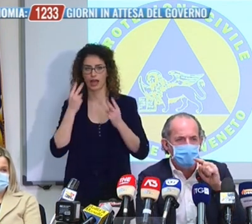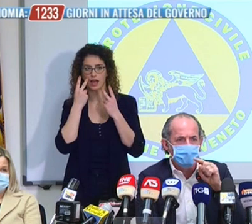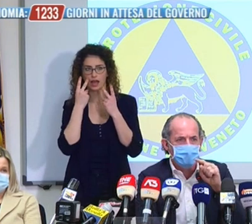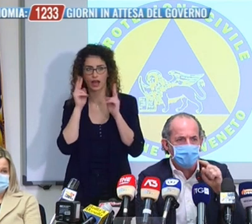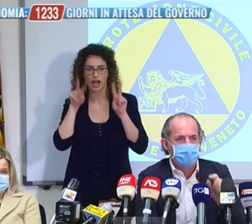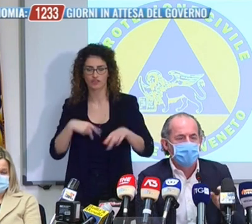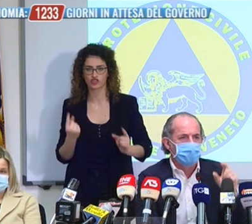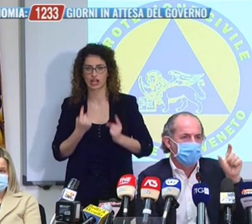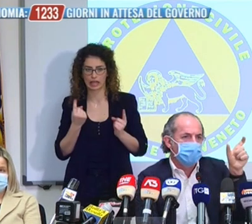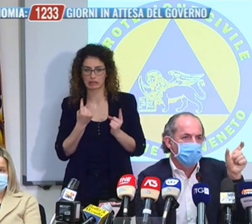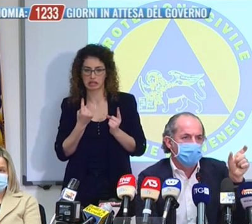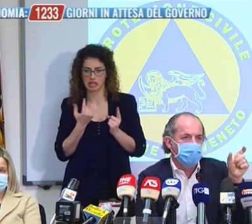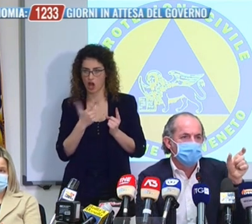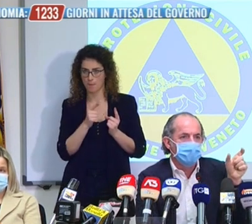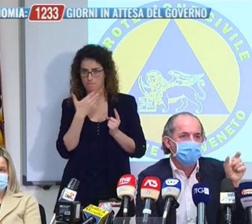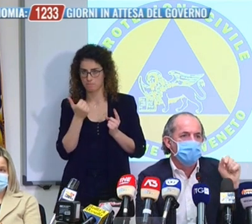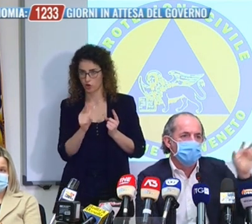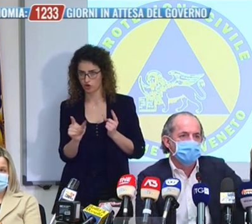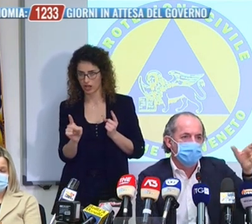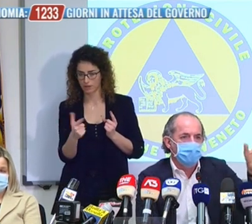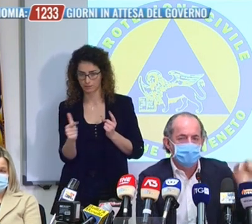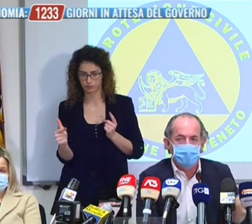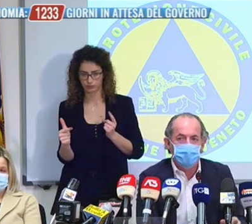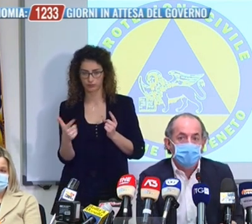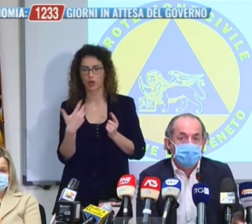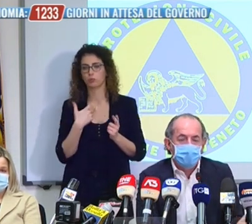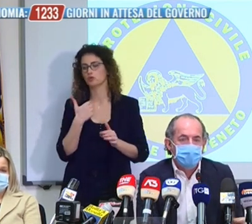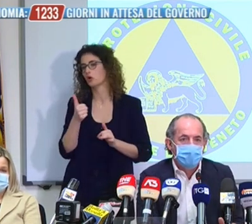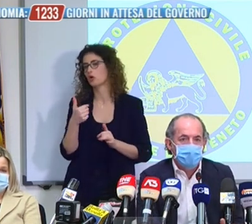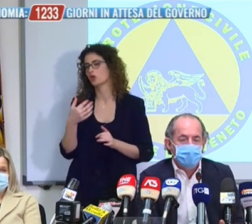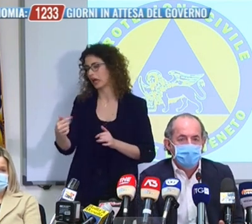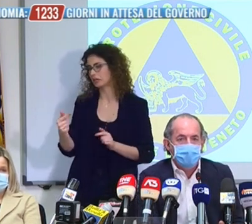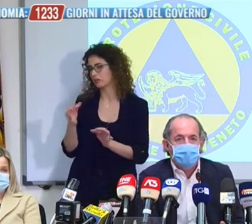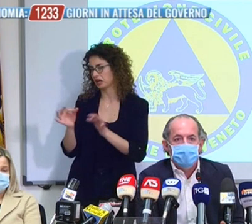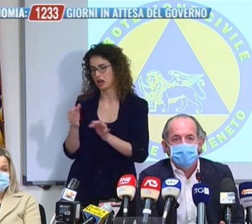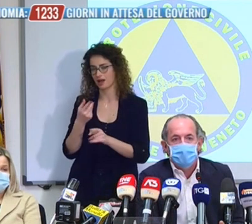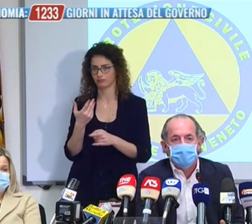quando ho risposto, quindi non prevede quella finestra in cui tu puoi dare solo paracetamolo, quindi